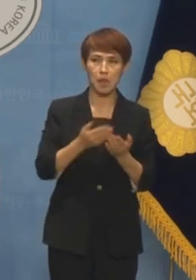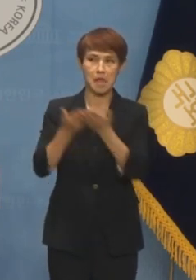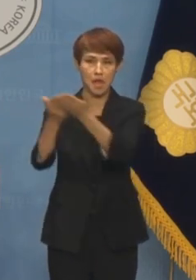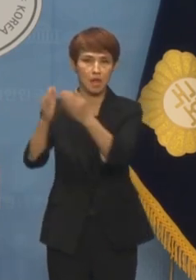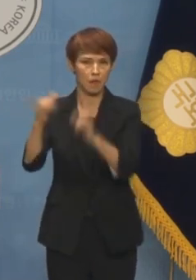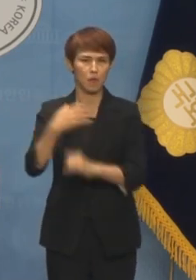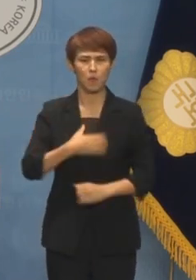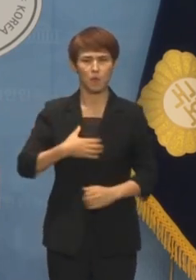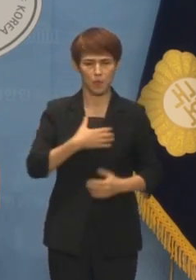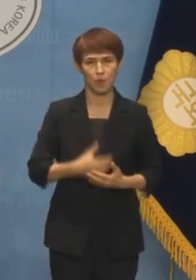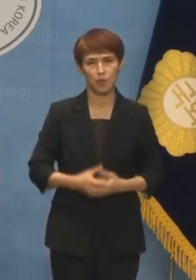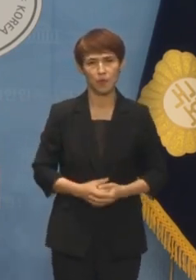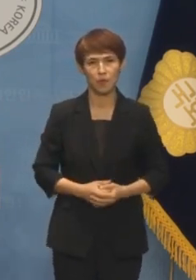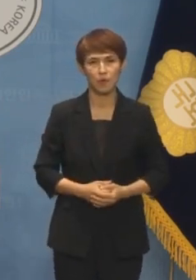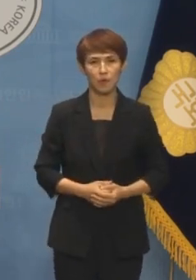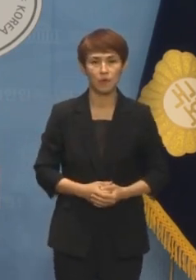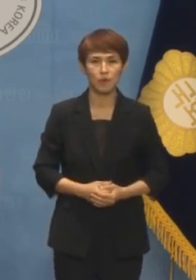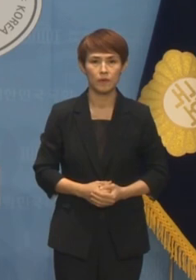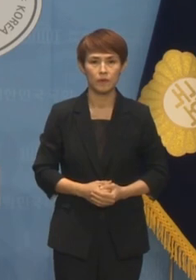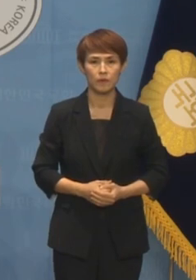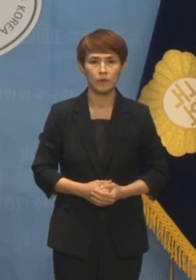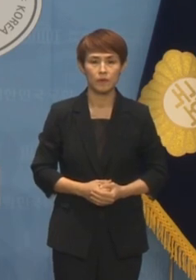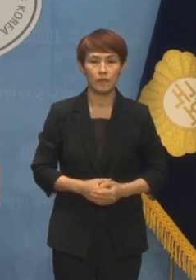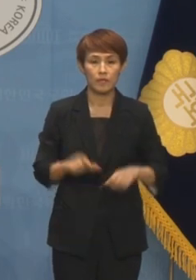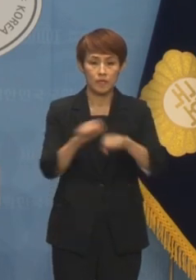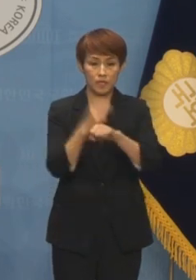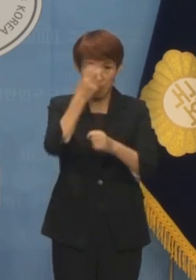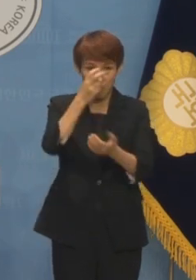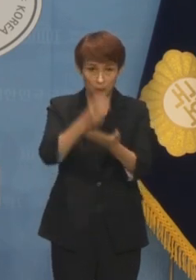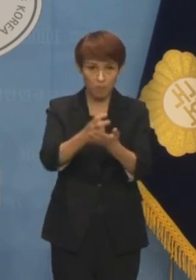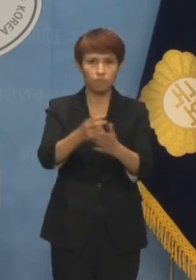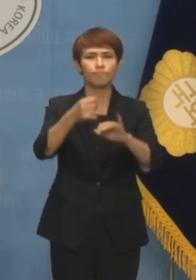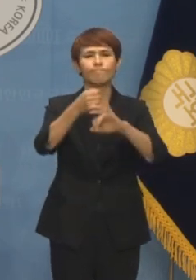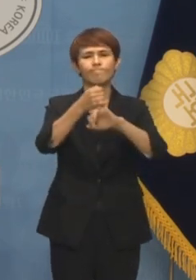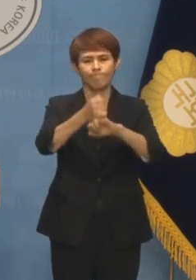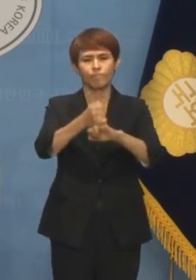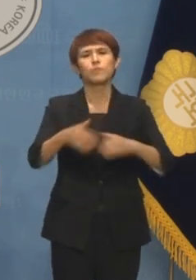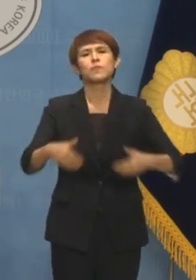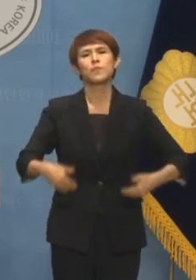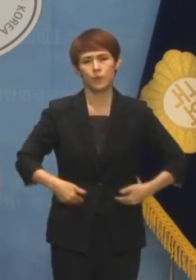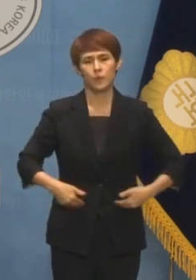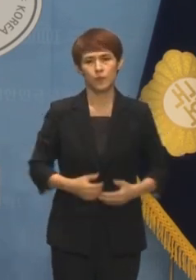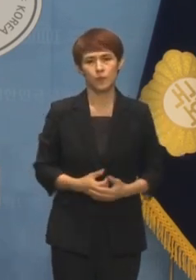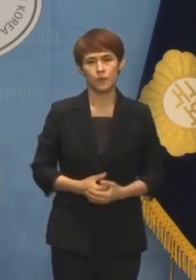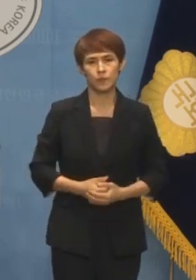있습니다. 그래서 특검법은 반드시 관철돼야 합니다.